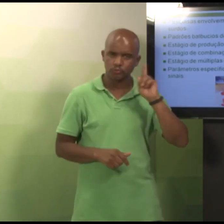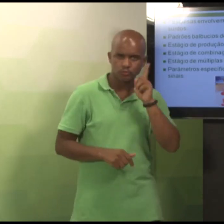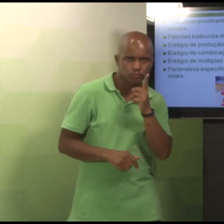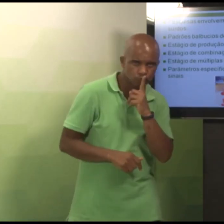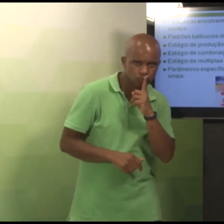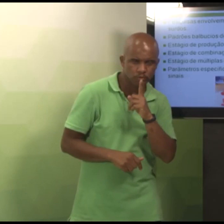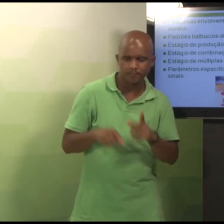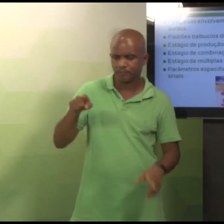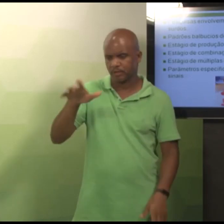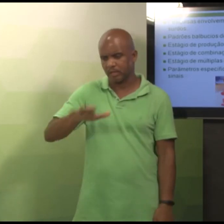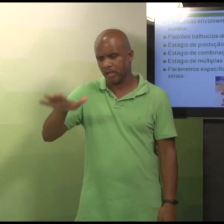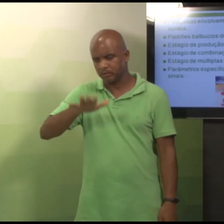verificar.